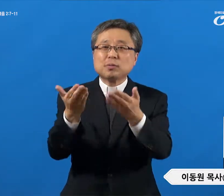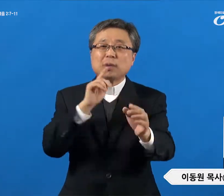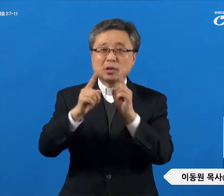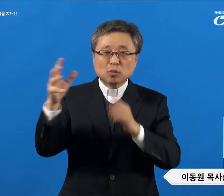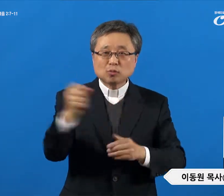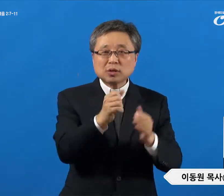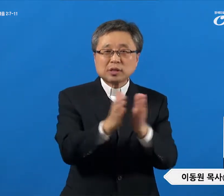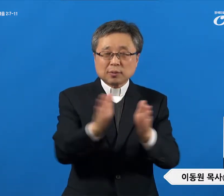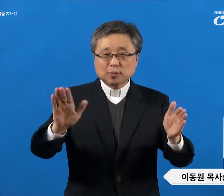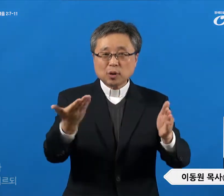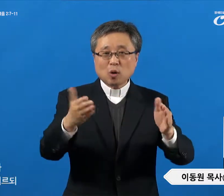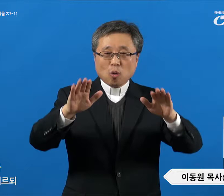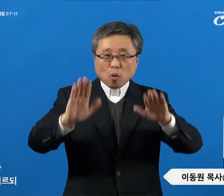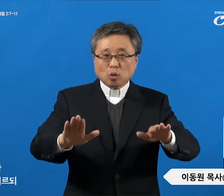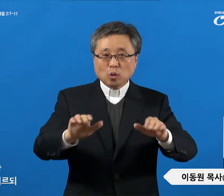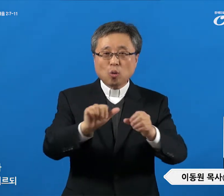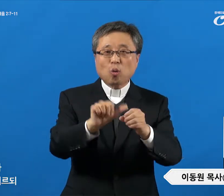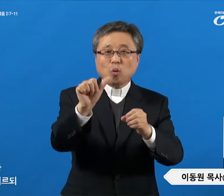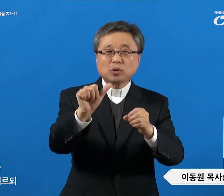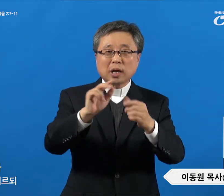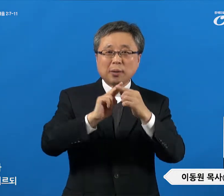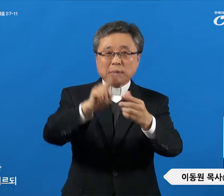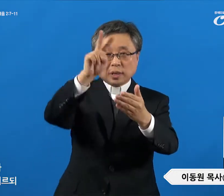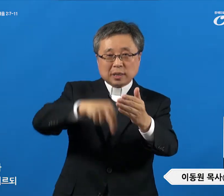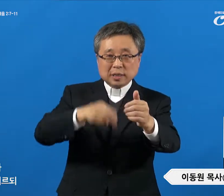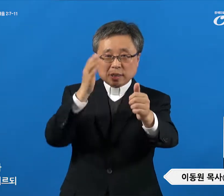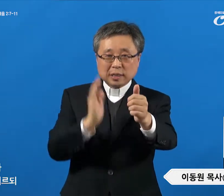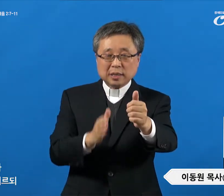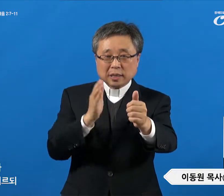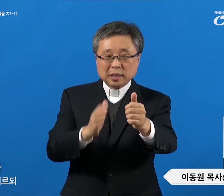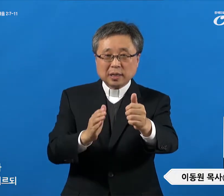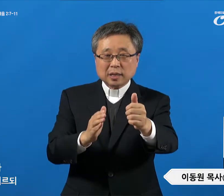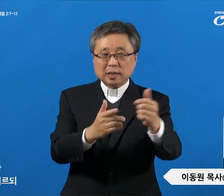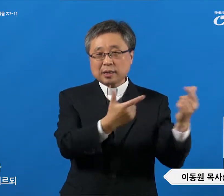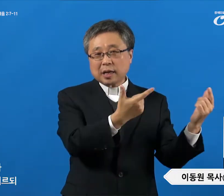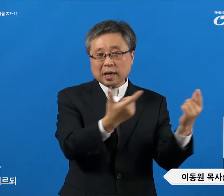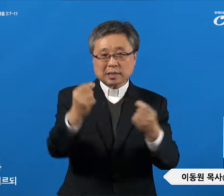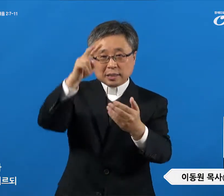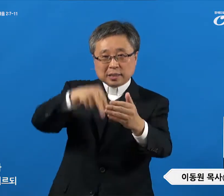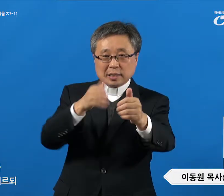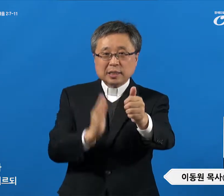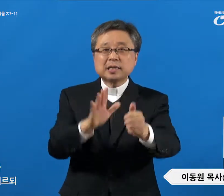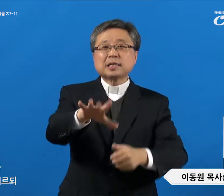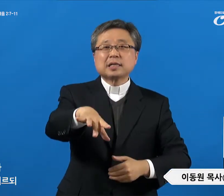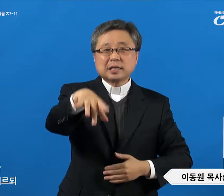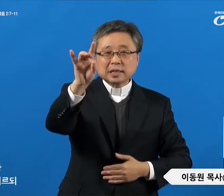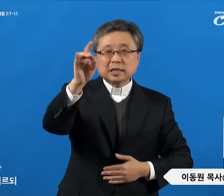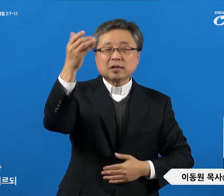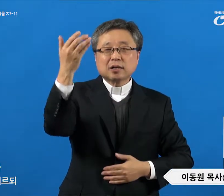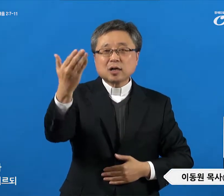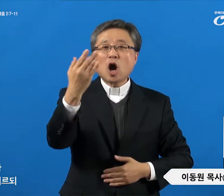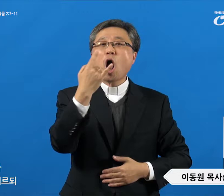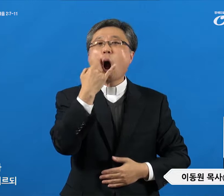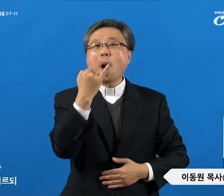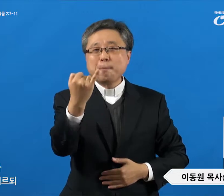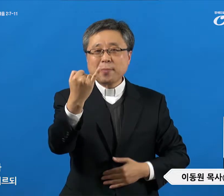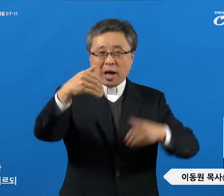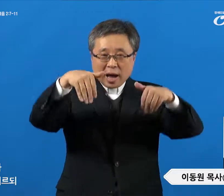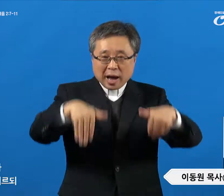직전에 5절의 말씀을 같이 읽겠습니다. 5절입니다. 함께 같이 읽습니다. 시작. 그의 어머니가 하인들에게